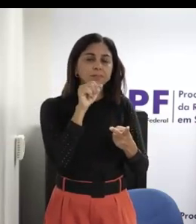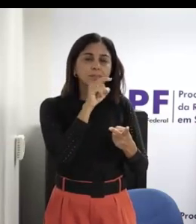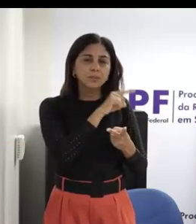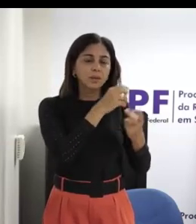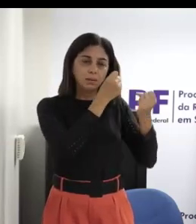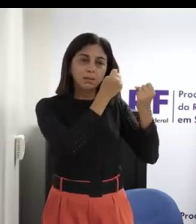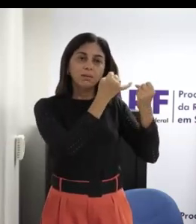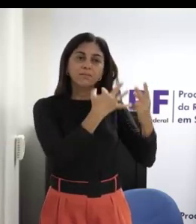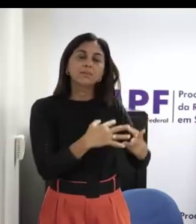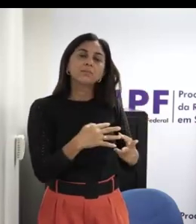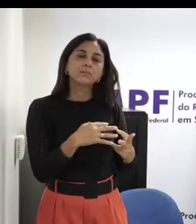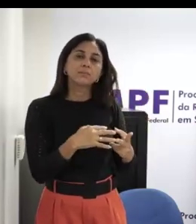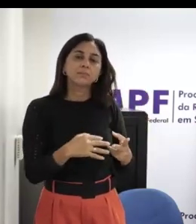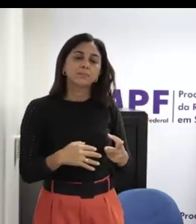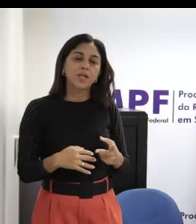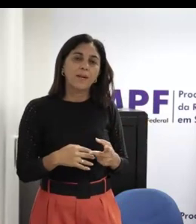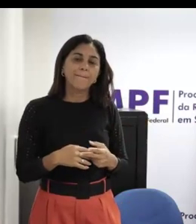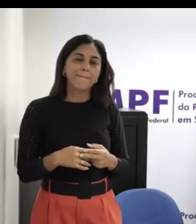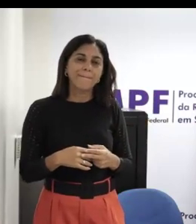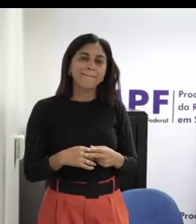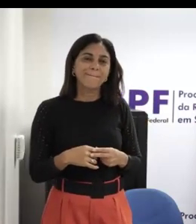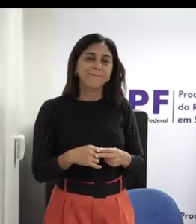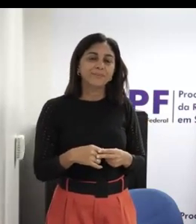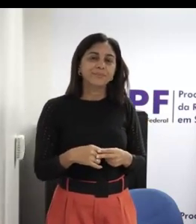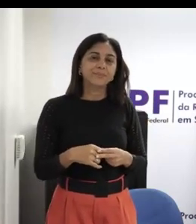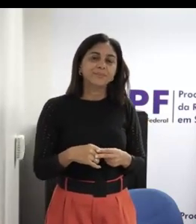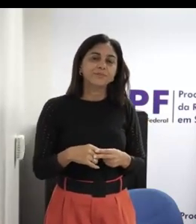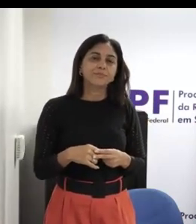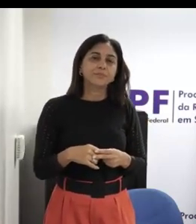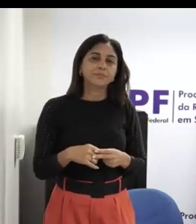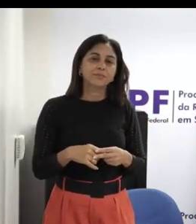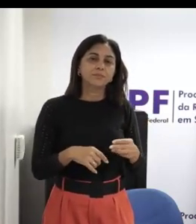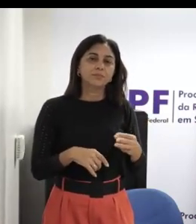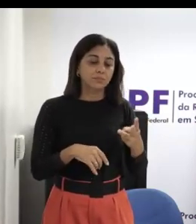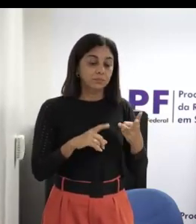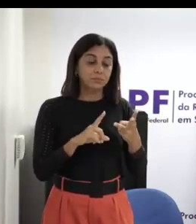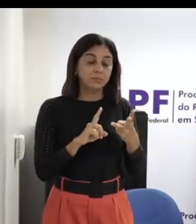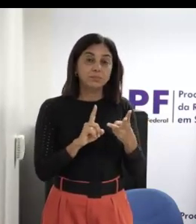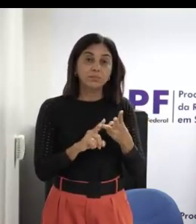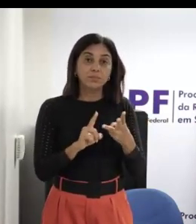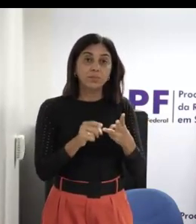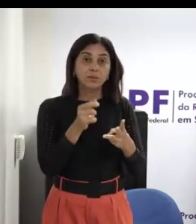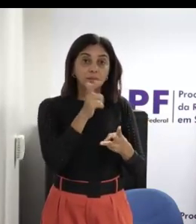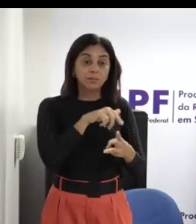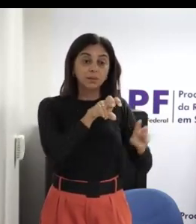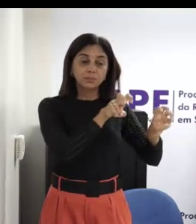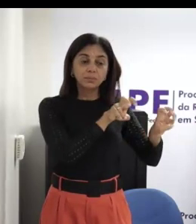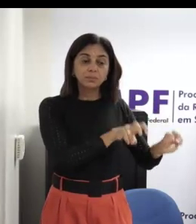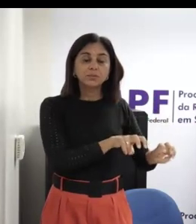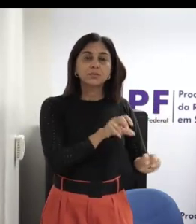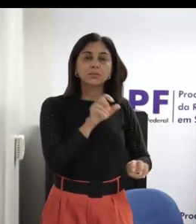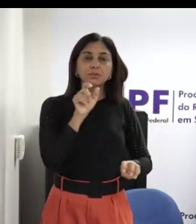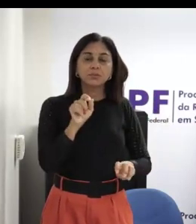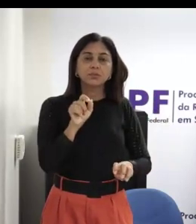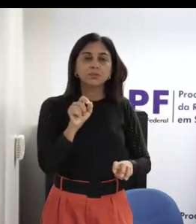atuação tem que tem que fazer duas vezes então Eh e depois nós vamos ter a a mesa da da child do